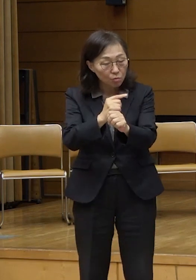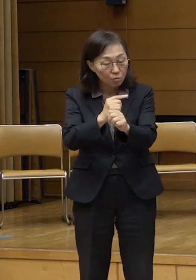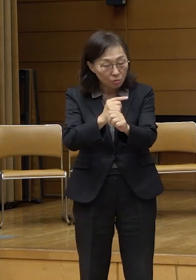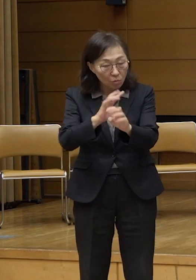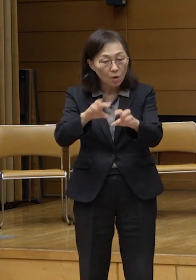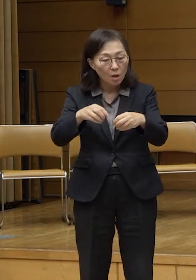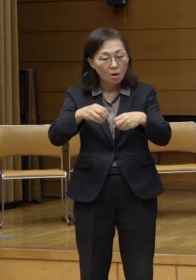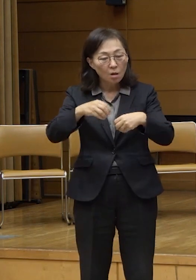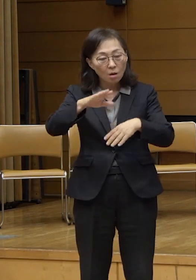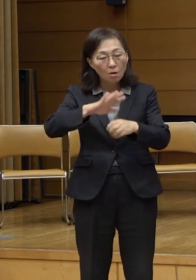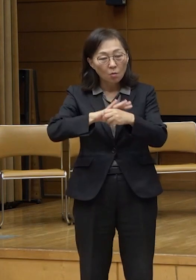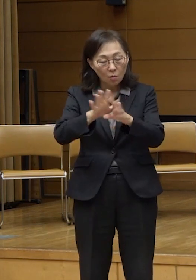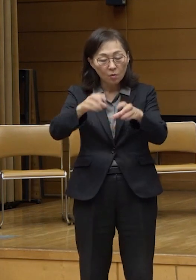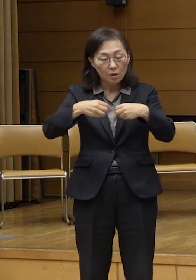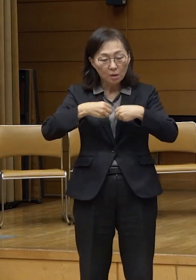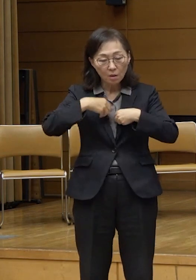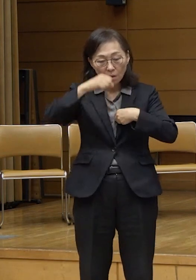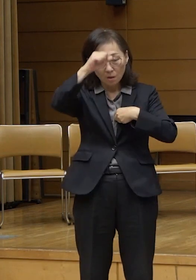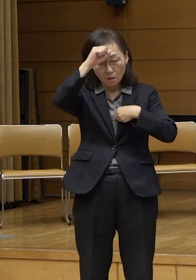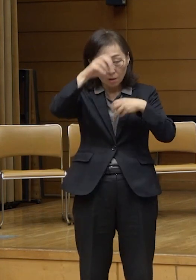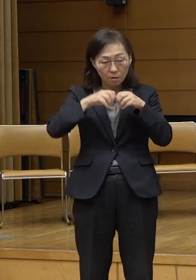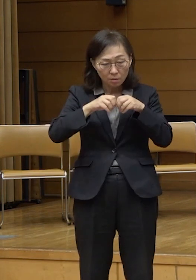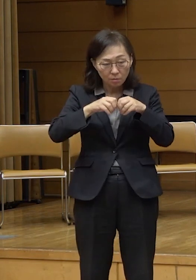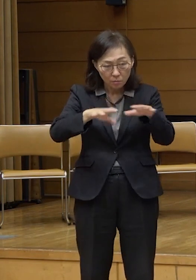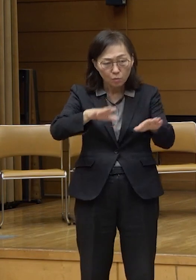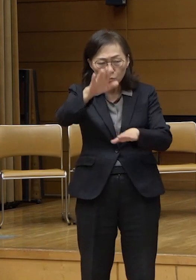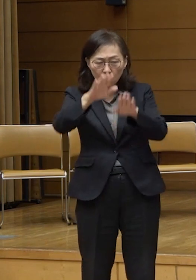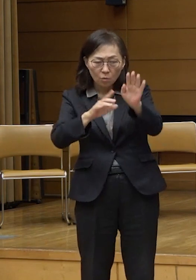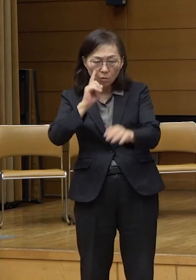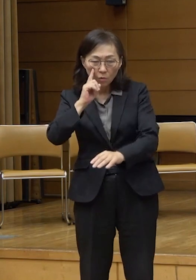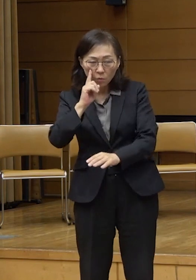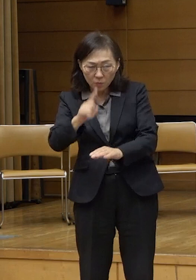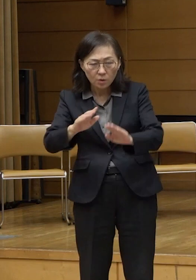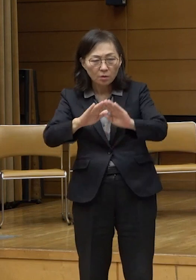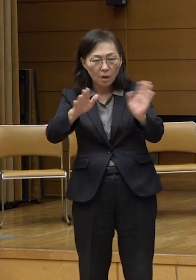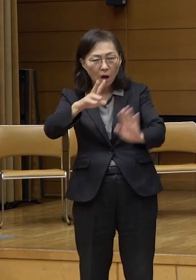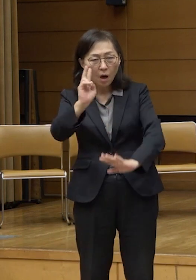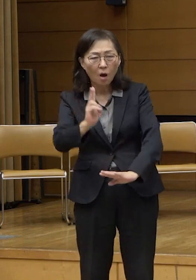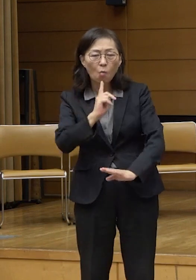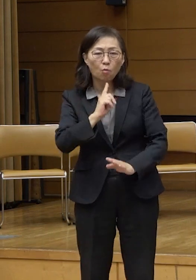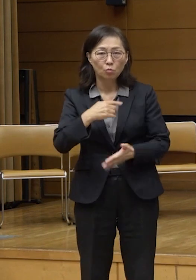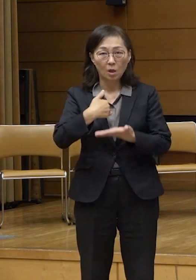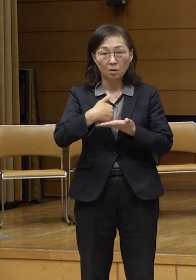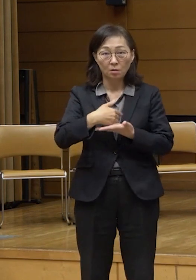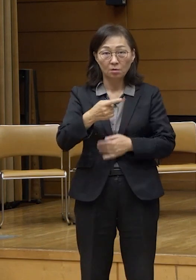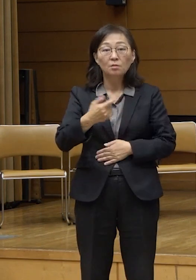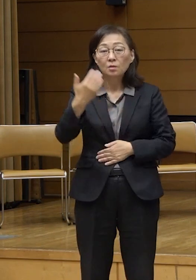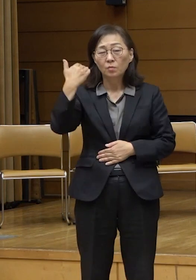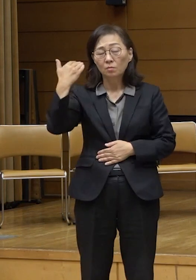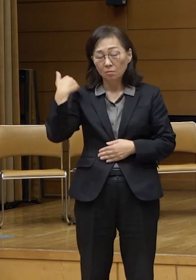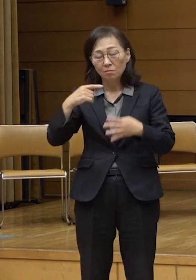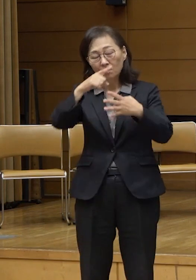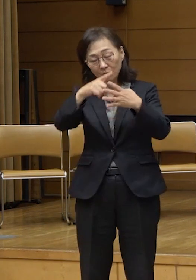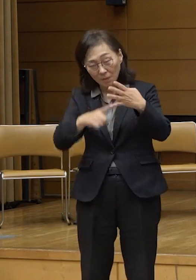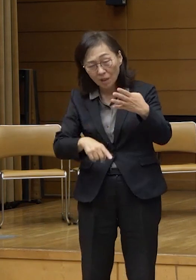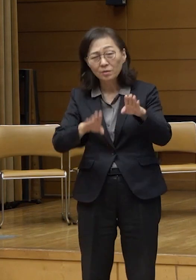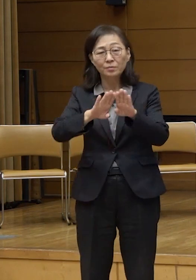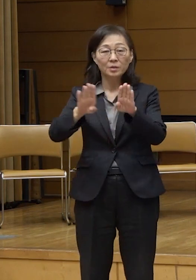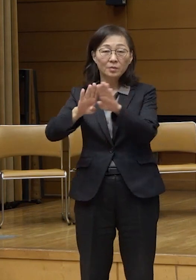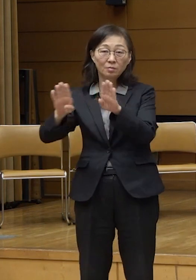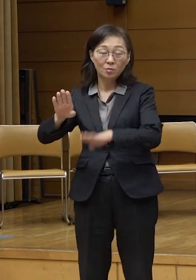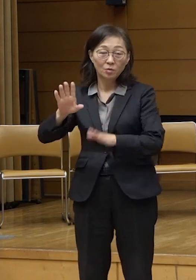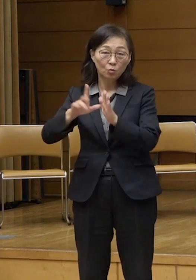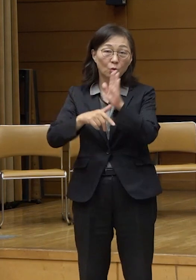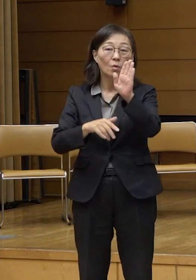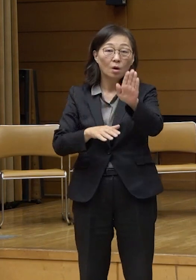ありました。改めて確認なんですが、まあ、専門家会議本当に毎週のようにやっていた時期もありましたけれども、そういった